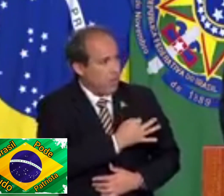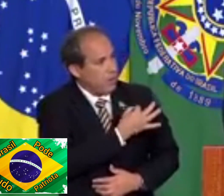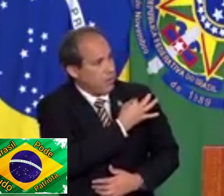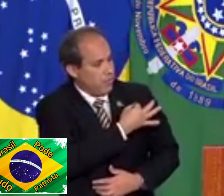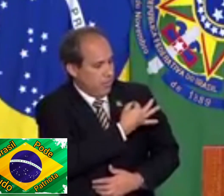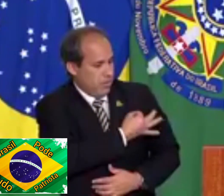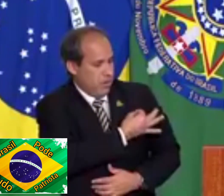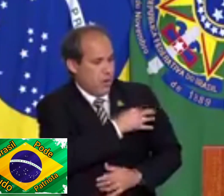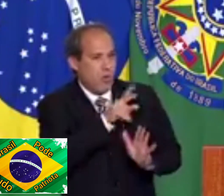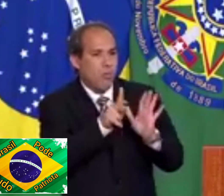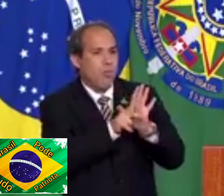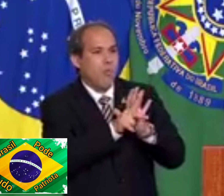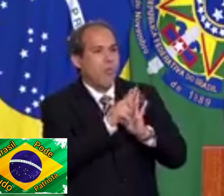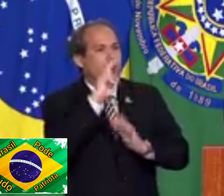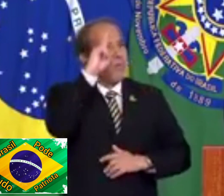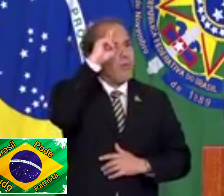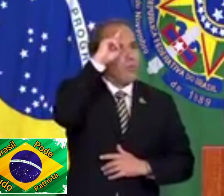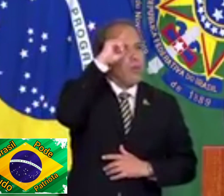do nosso Exército Brasileiro.